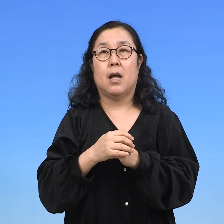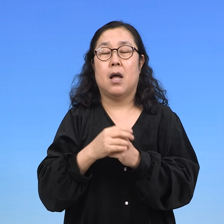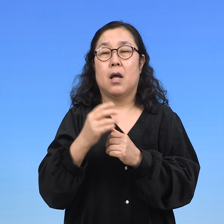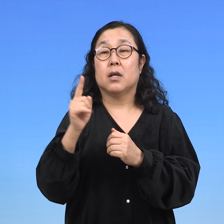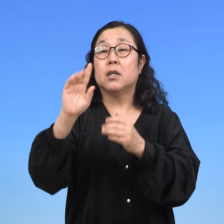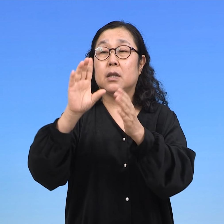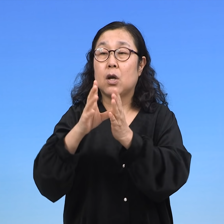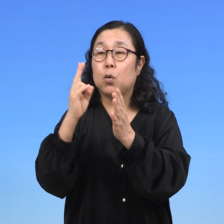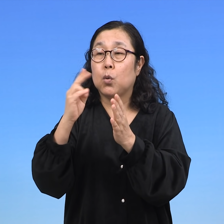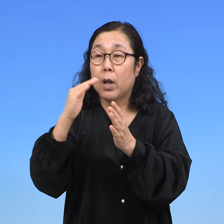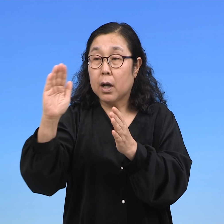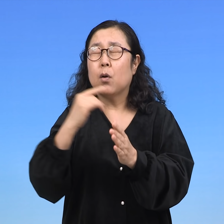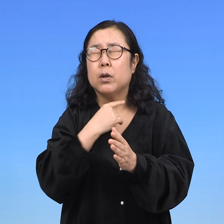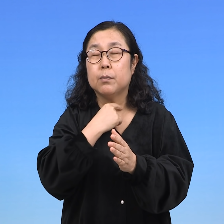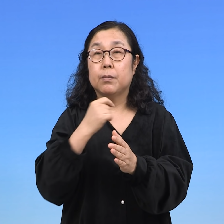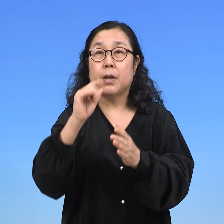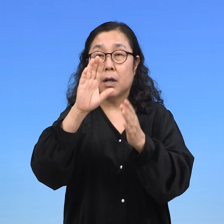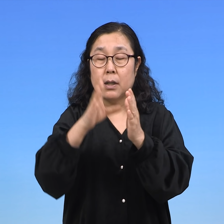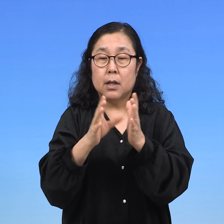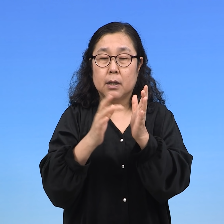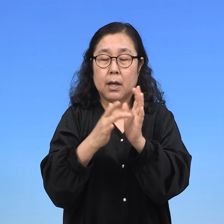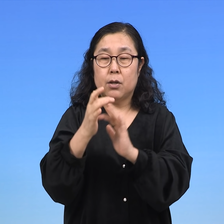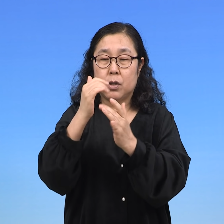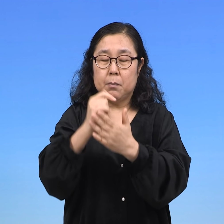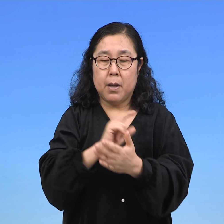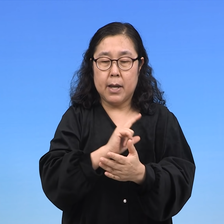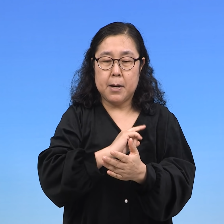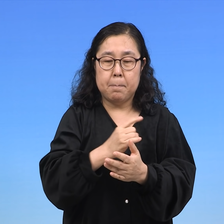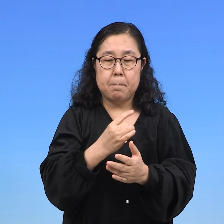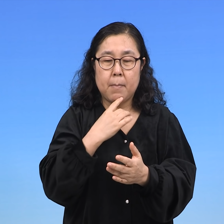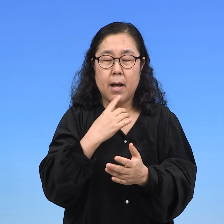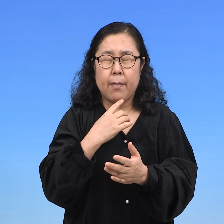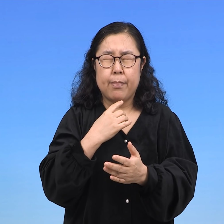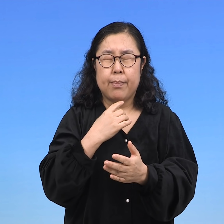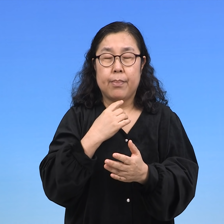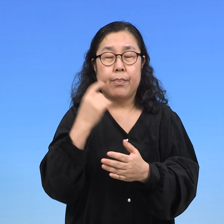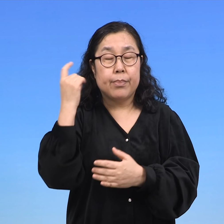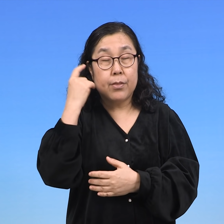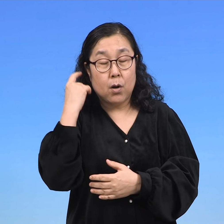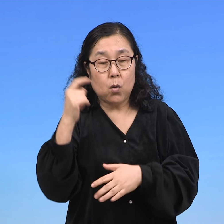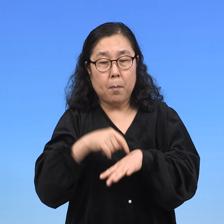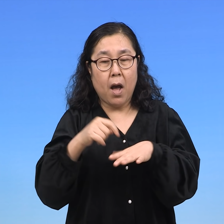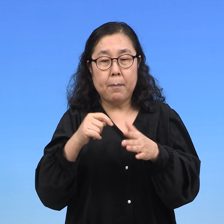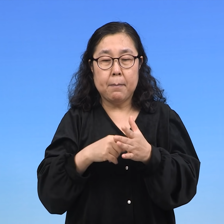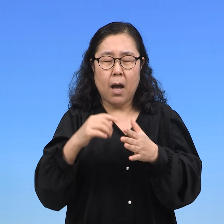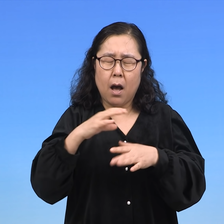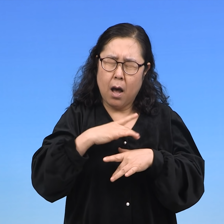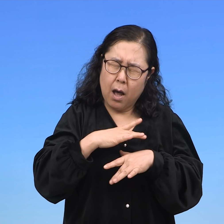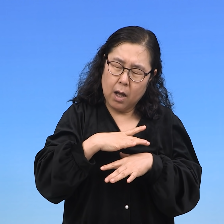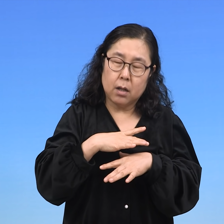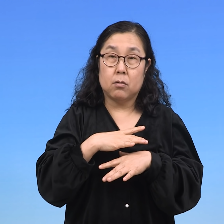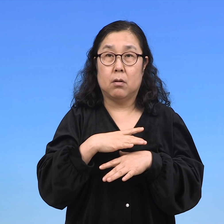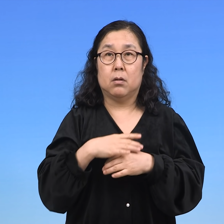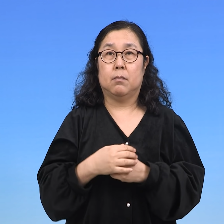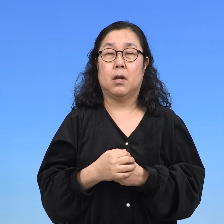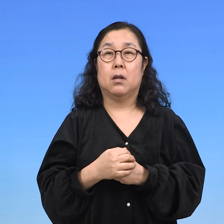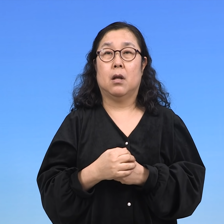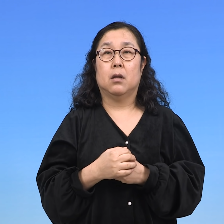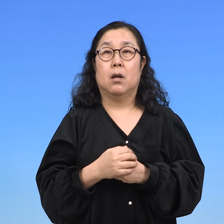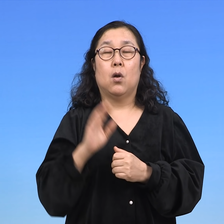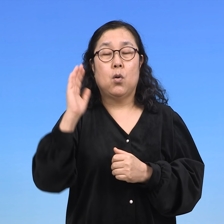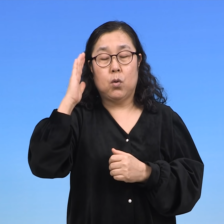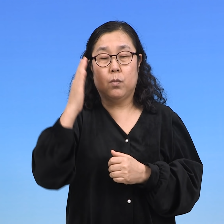돌아가고 싶습니다. 왜? 그때는 예수 그리스도 이름만 들어도 마음이 부들부들 떨렸거든요.